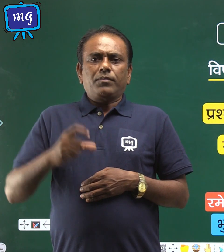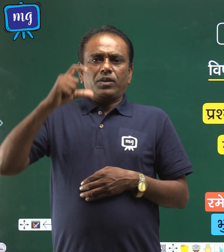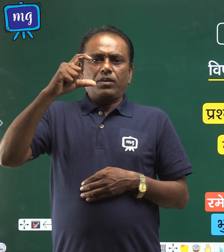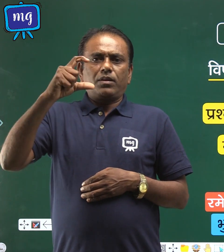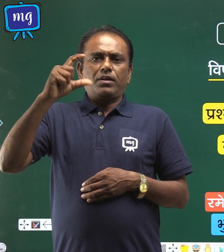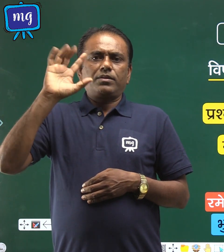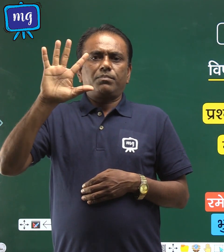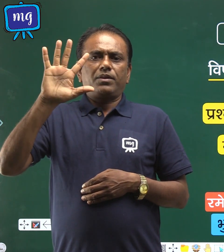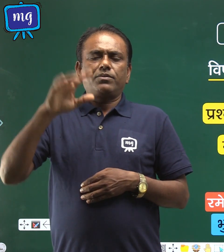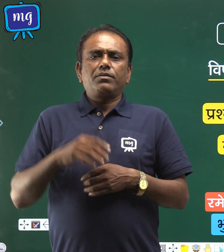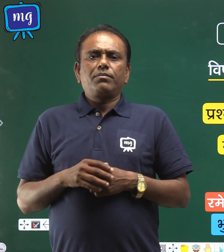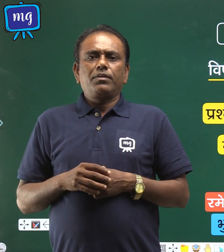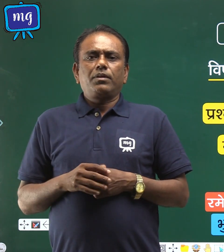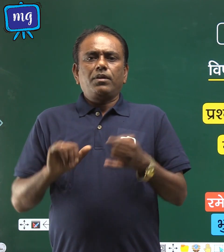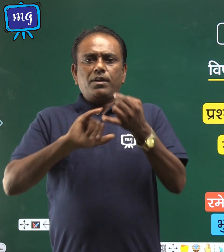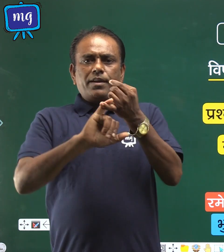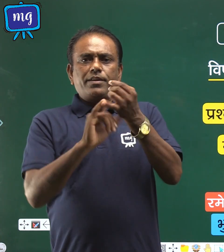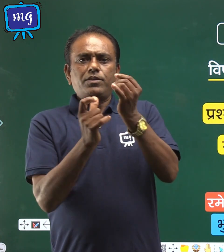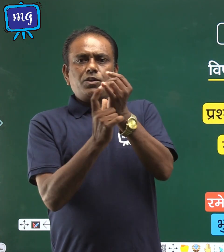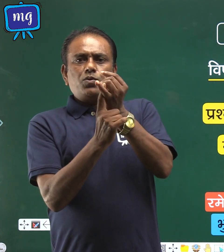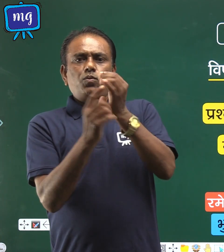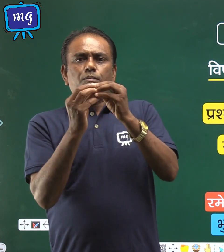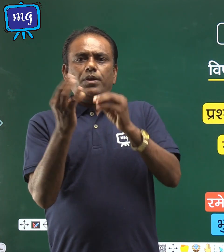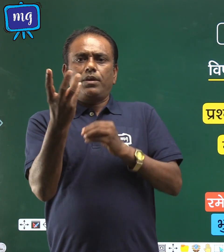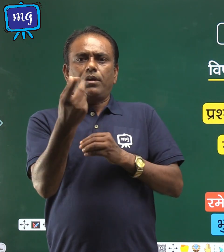क्लास 5 विषय गणित